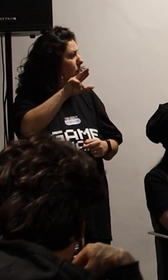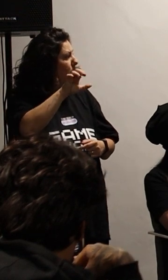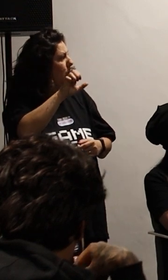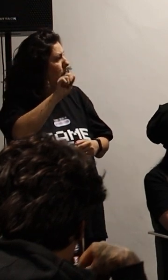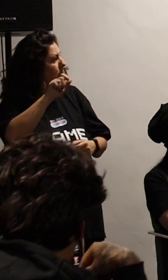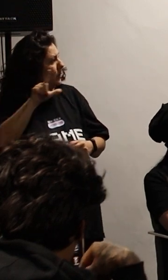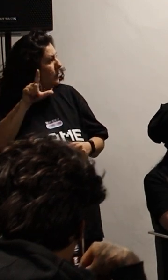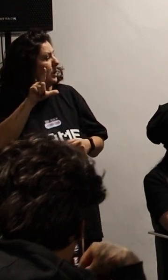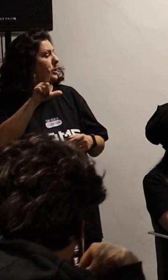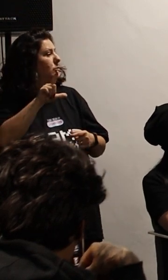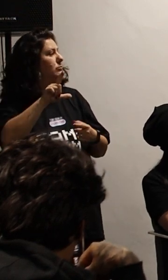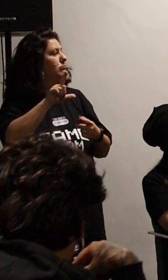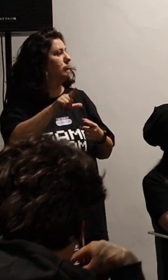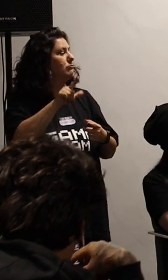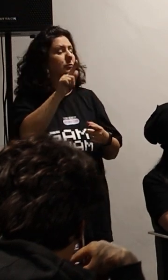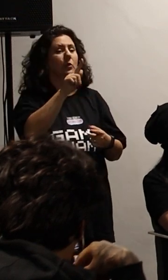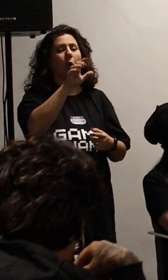o C++,